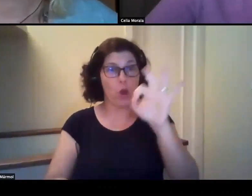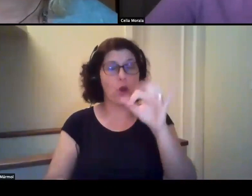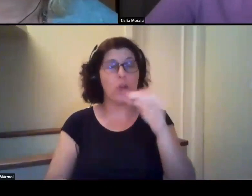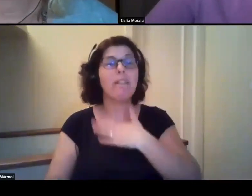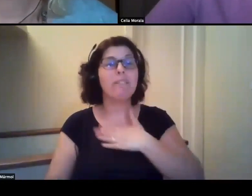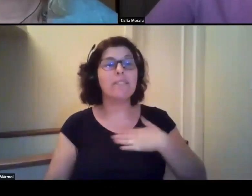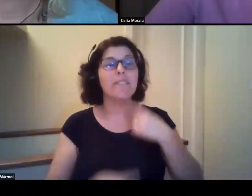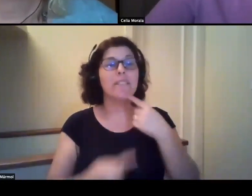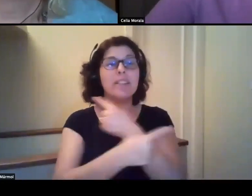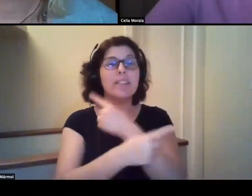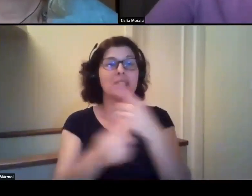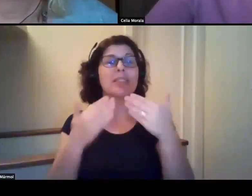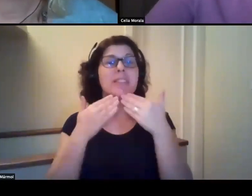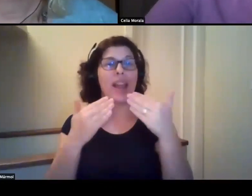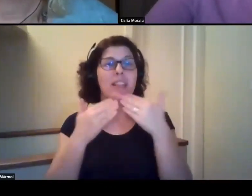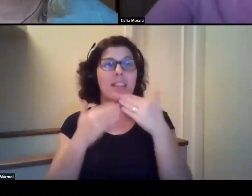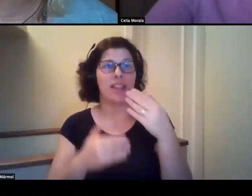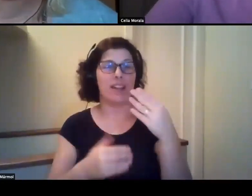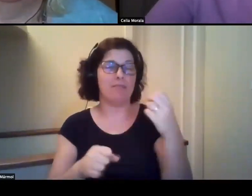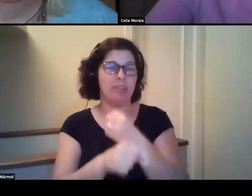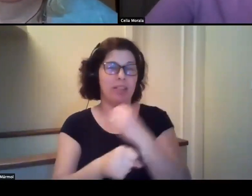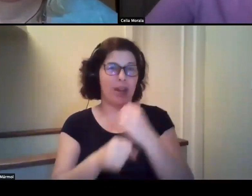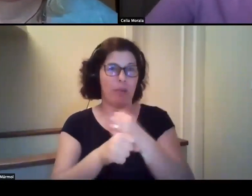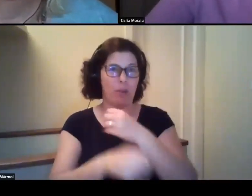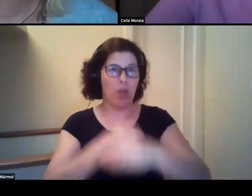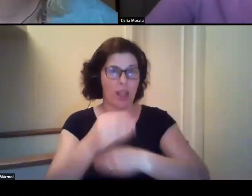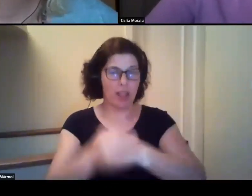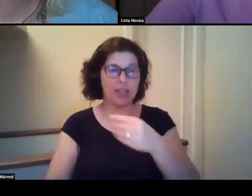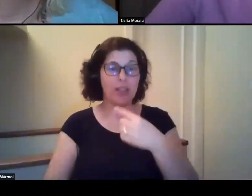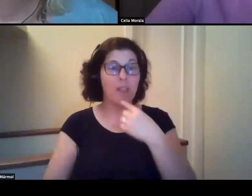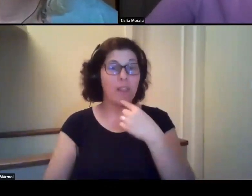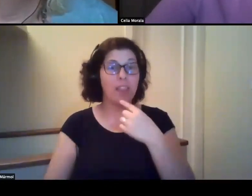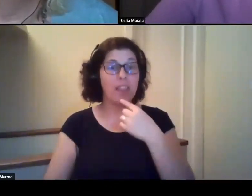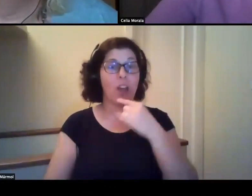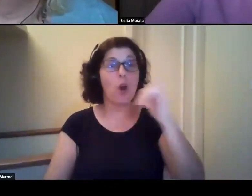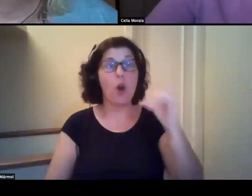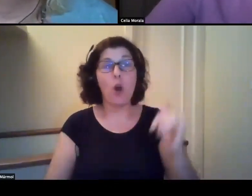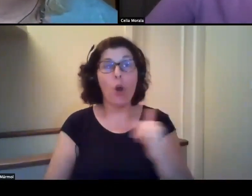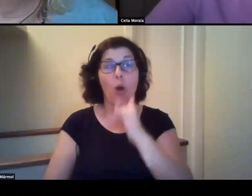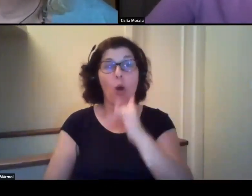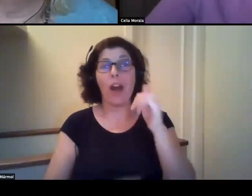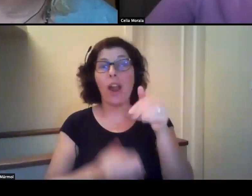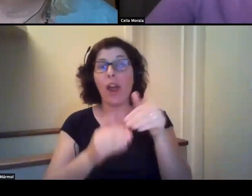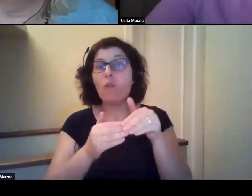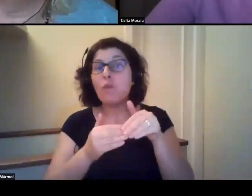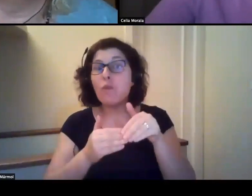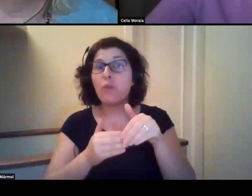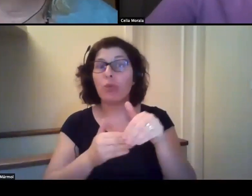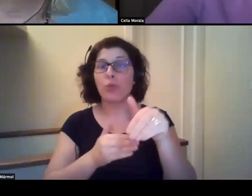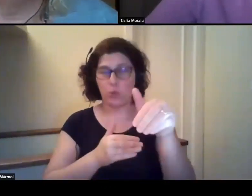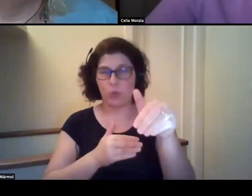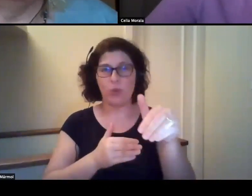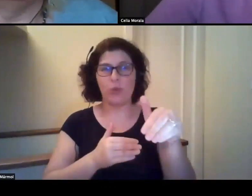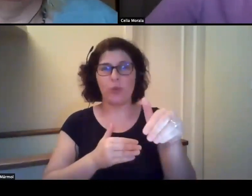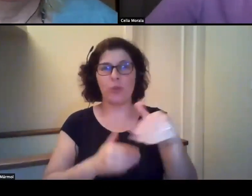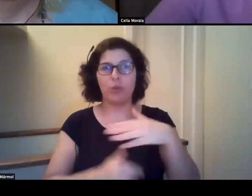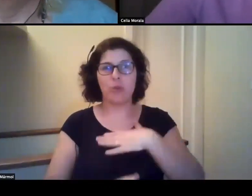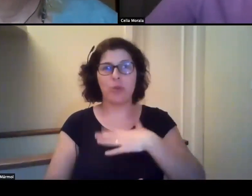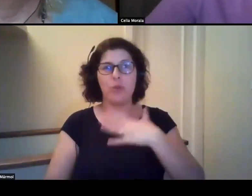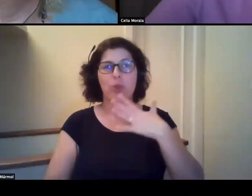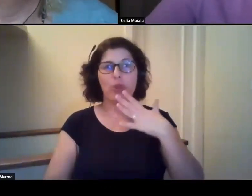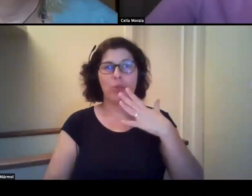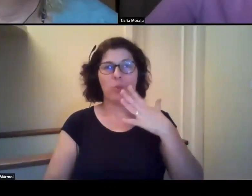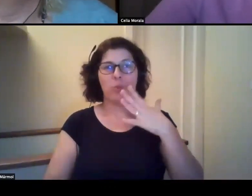el trabajo que hacéis y dice que ojalá en un futuro pueda ayudar como lo hacéis